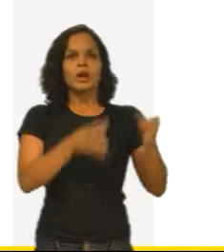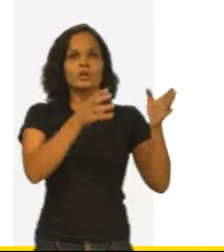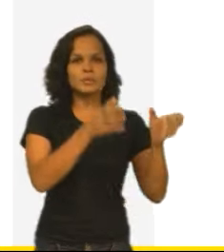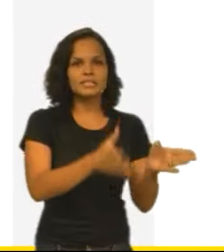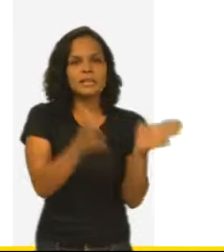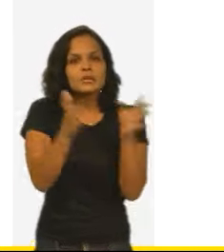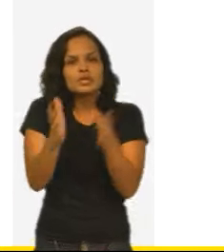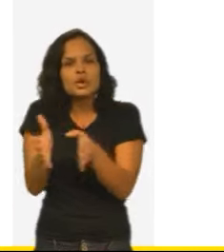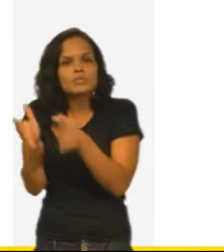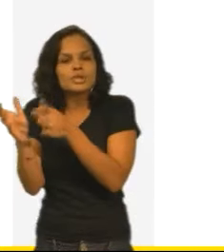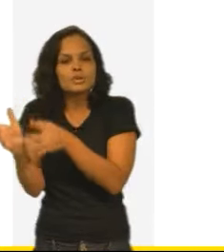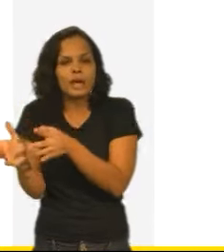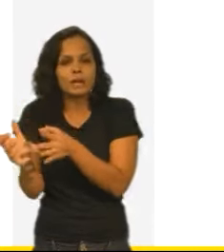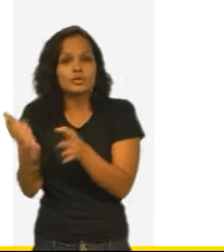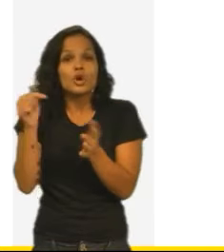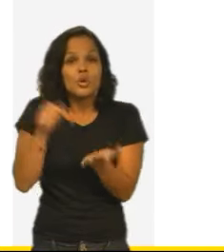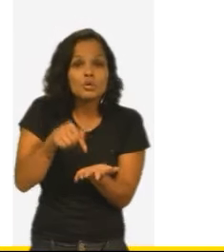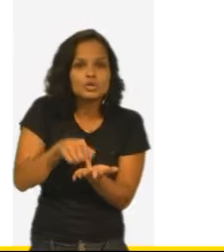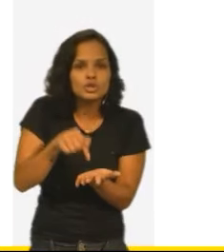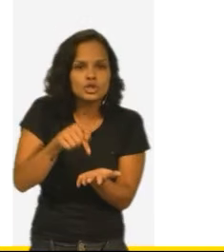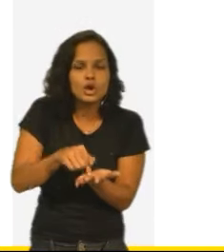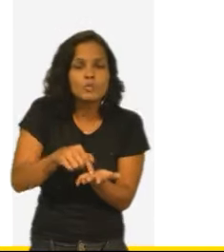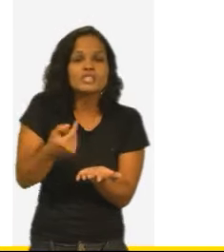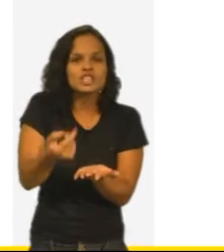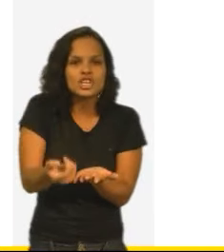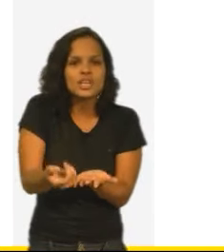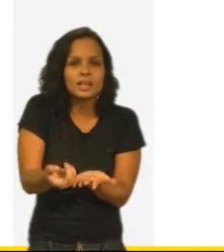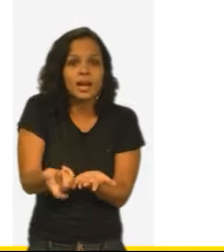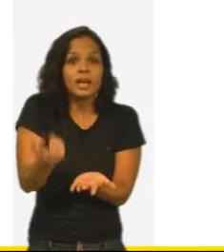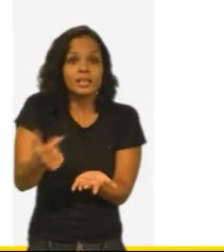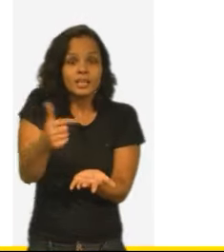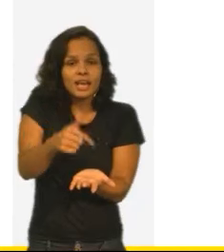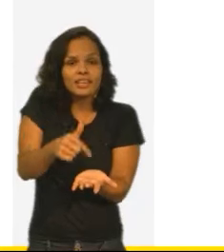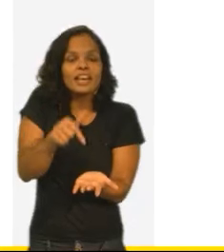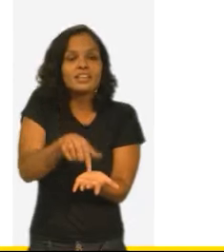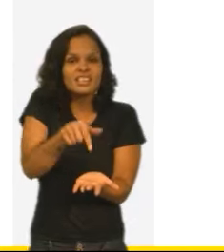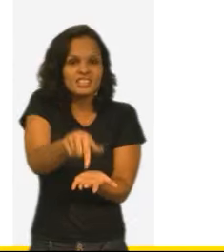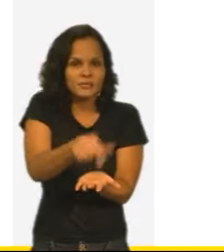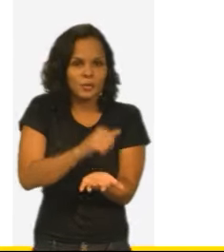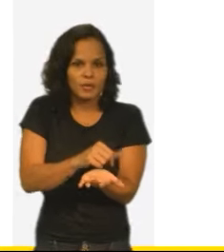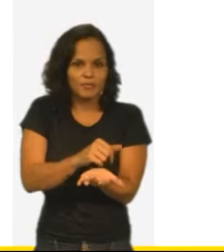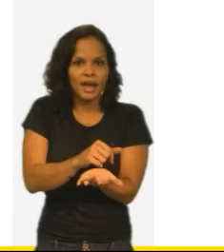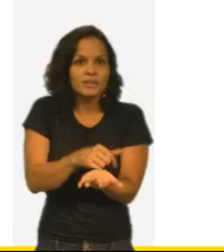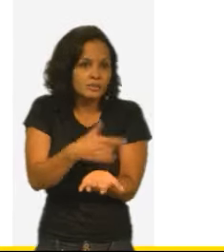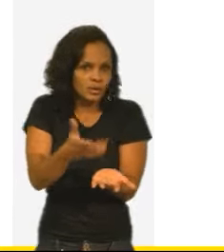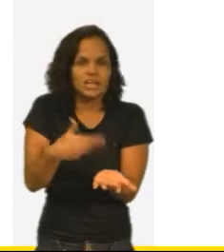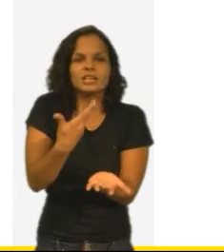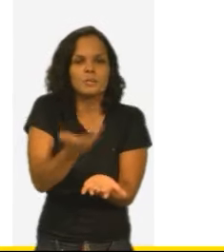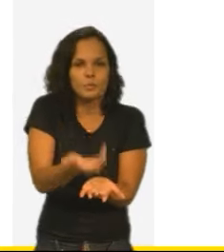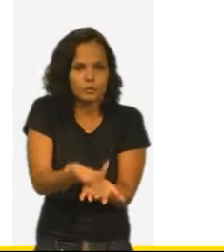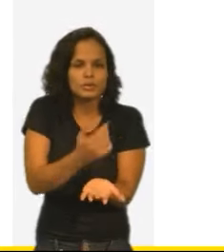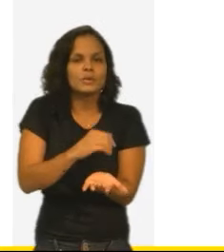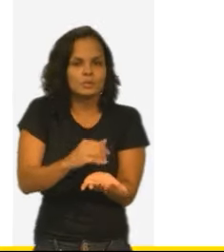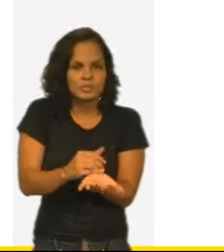Os brasileiros somos educados. O uso de somos indica que aquele que escreveu a frase ou aquele que produziu o